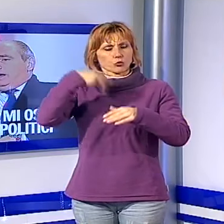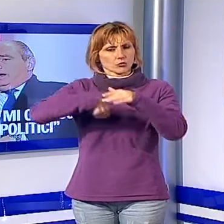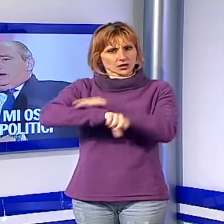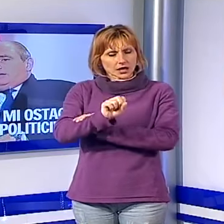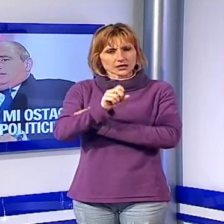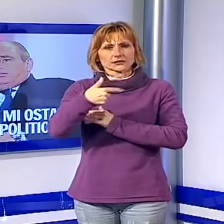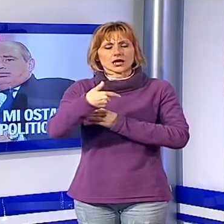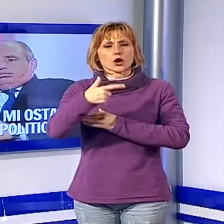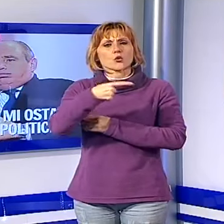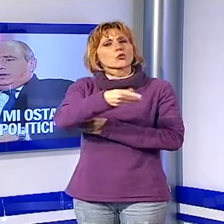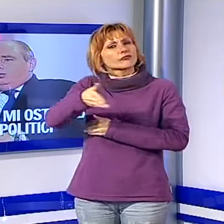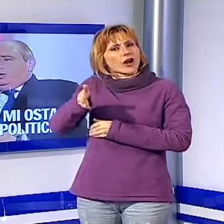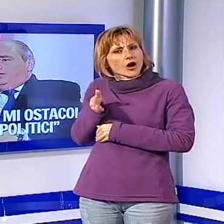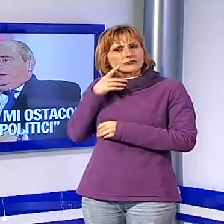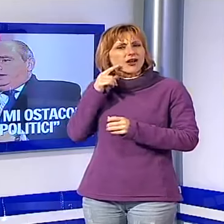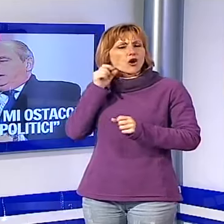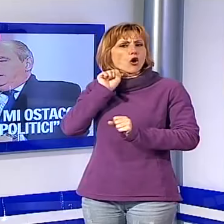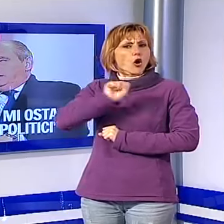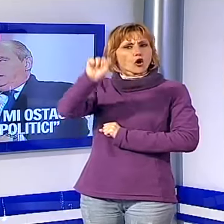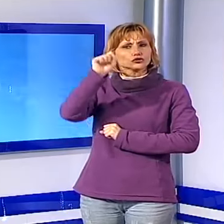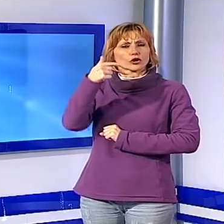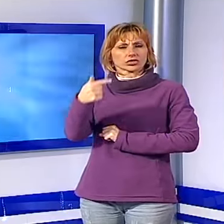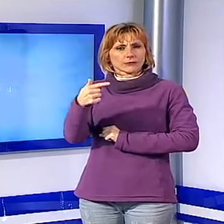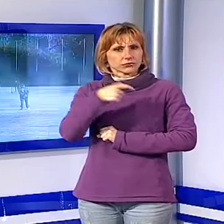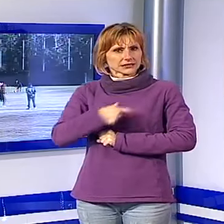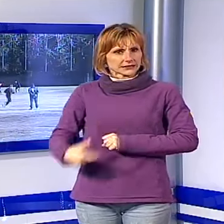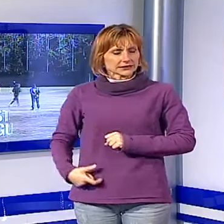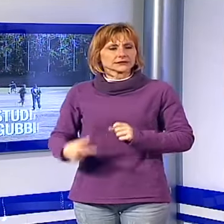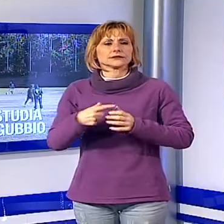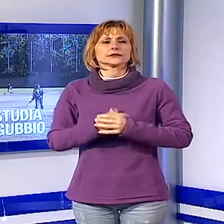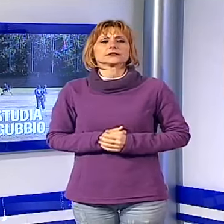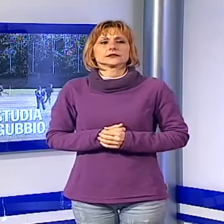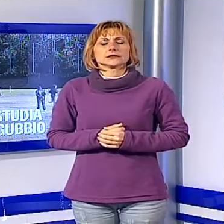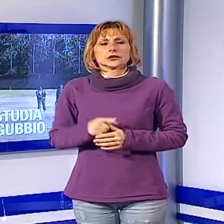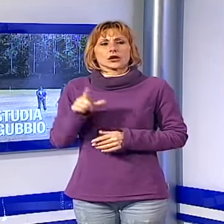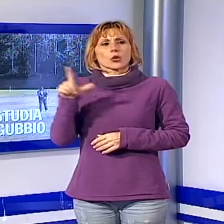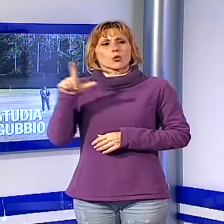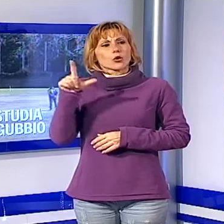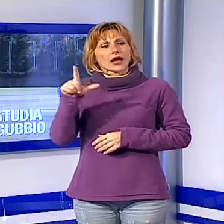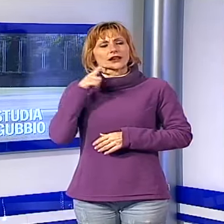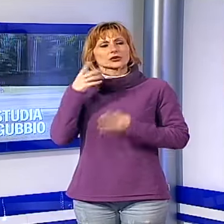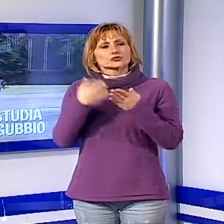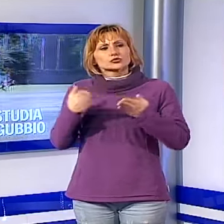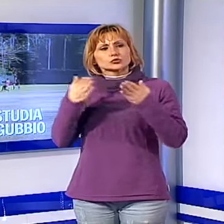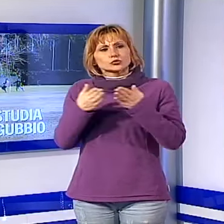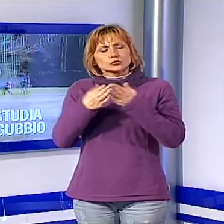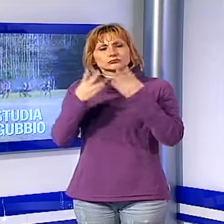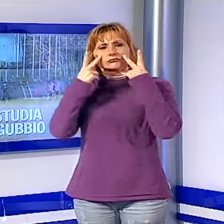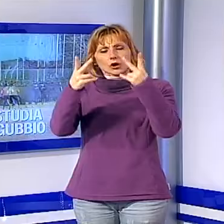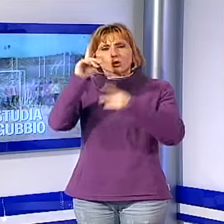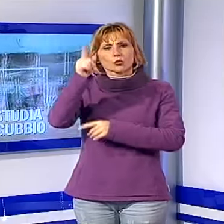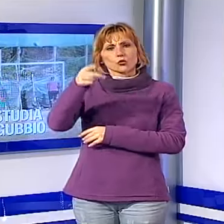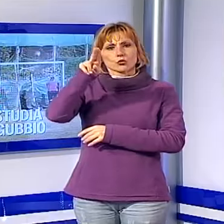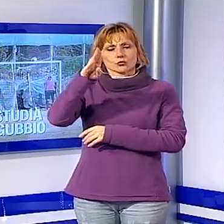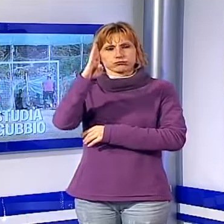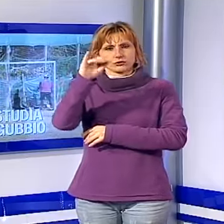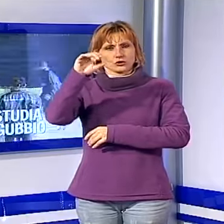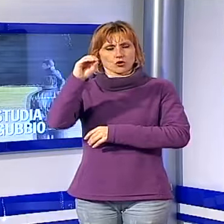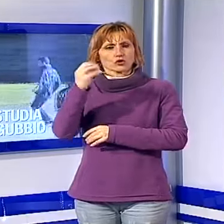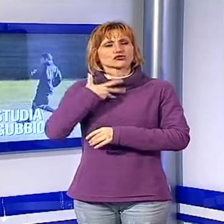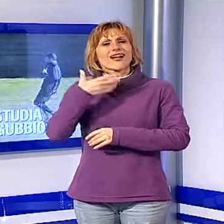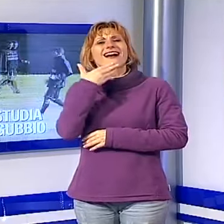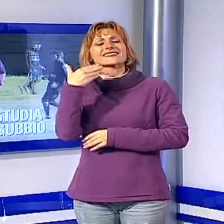'attacco dell'amministrazione Tambellini. Lucarelli studia in vista di Gubbio l'allenatore del diareggio alle prese con l'assenza di